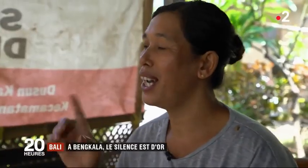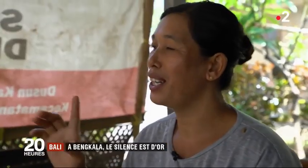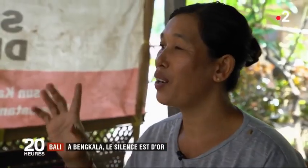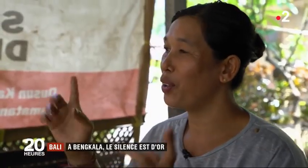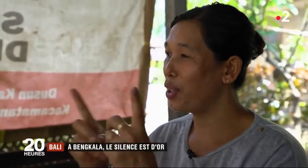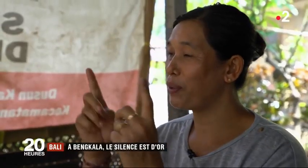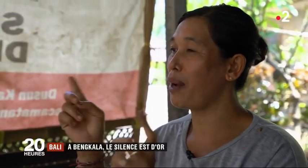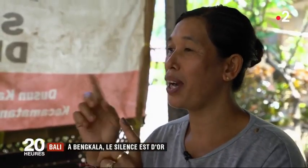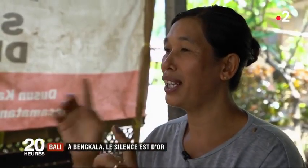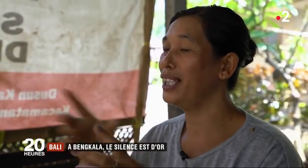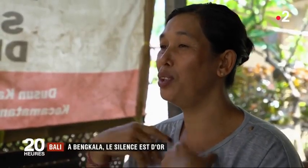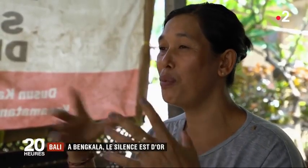Moi, j'avais déjà un petit ami entendant.